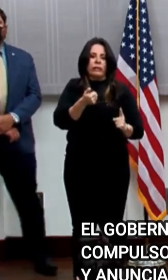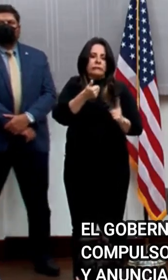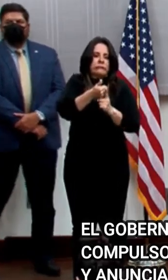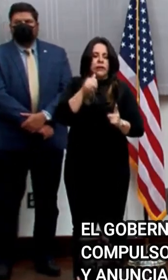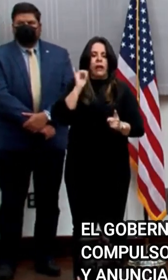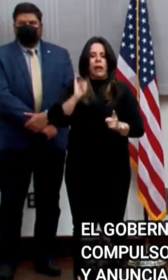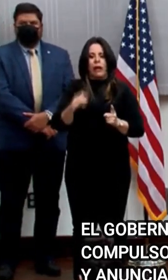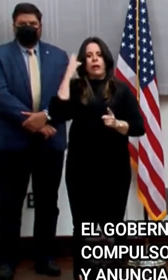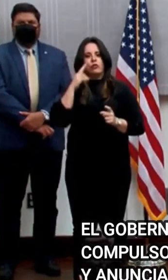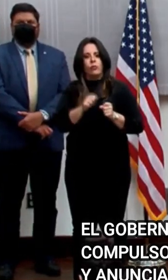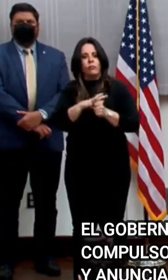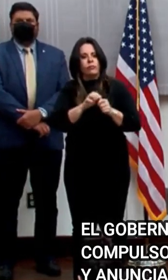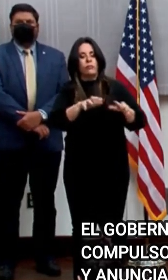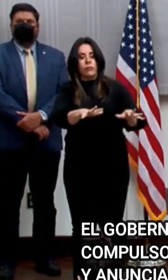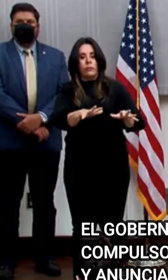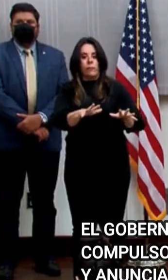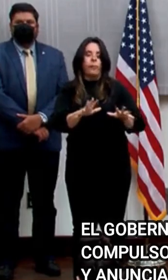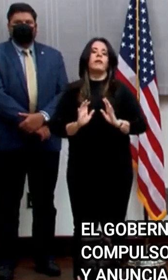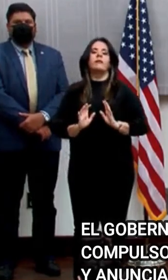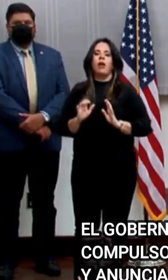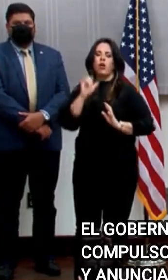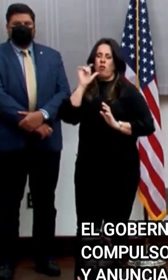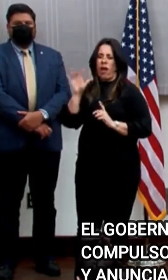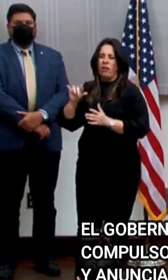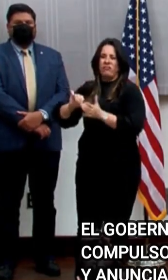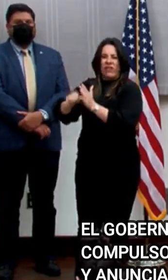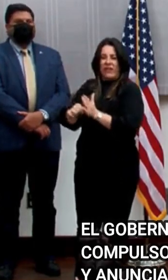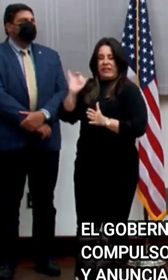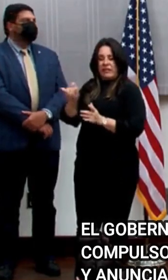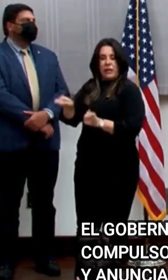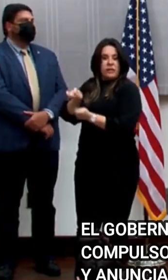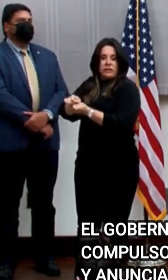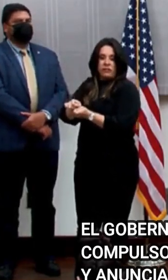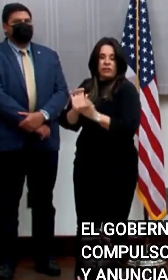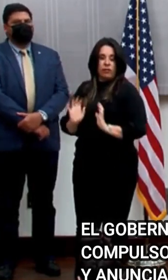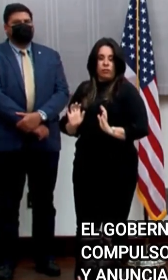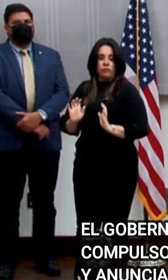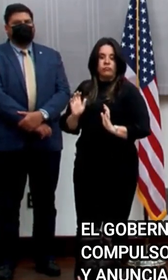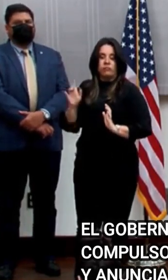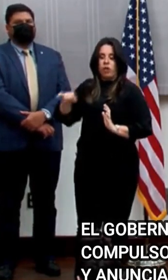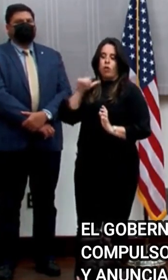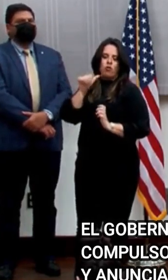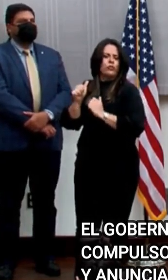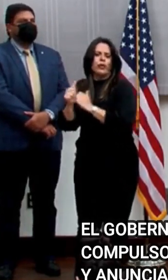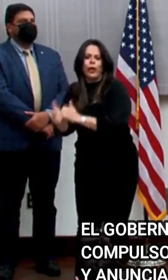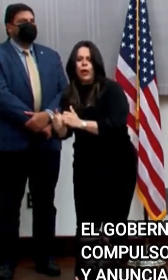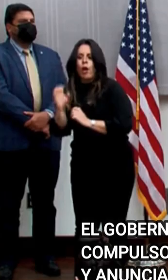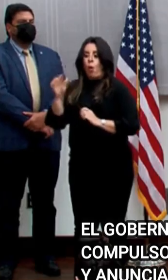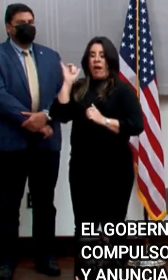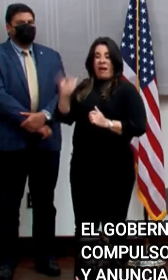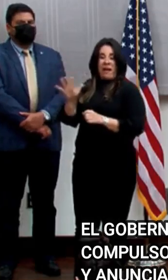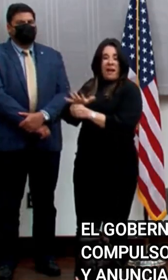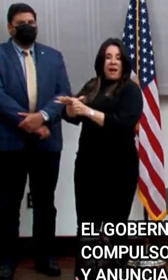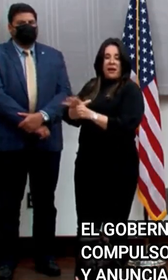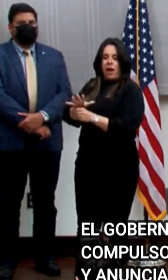no vacunarse tendrá que realizarse pruebas semanales de kobe 19 pierluisi además indicó que los restaurantes barras